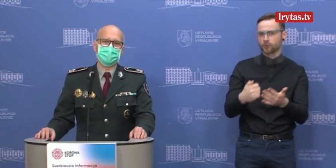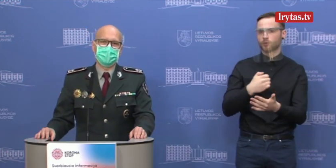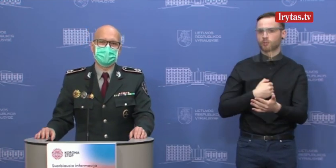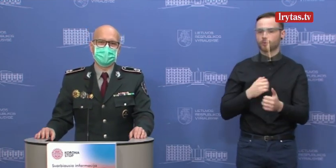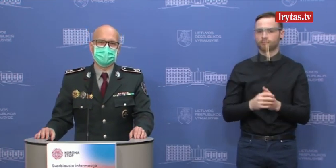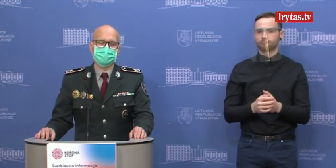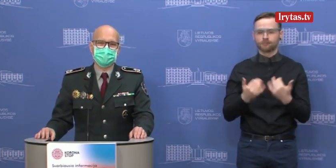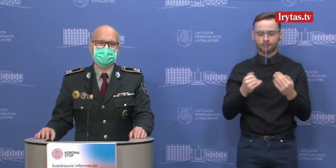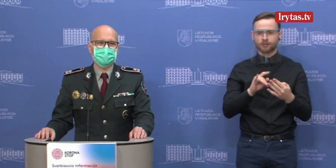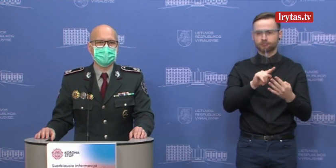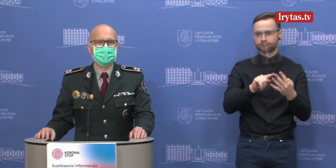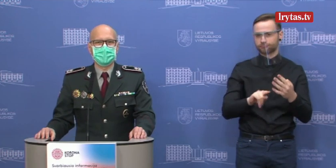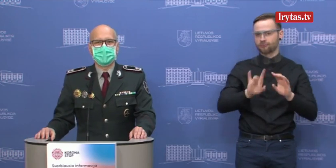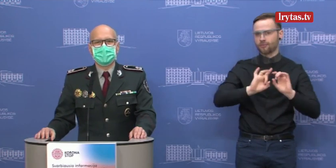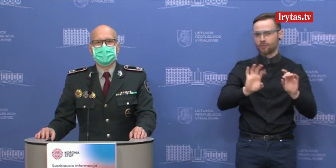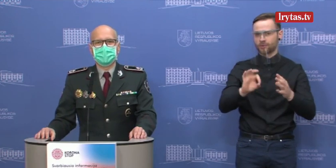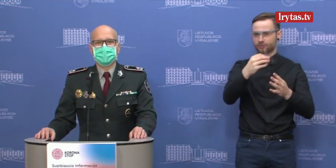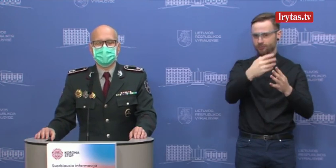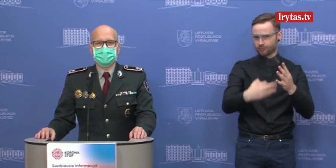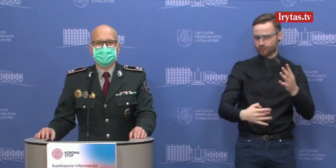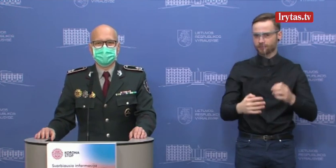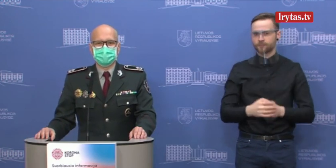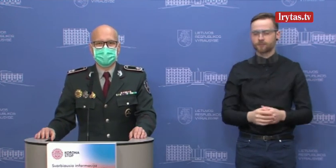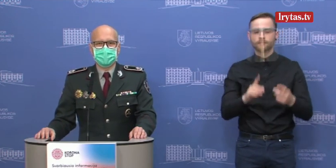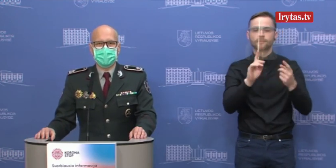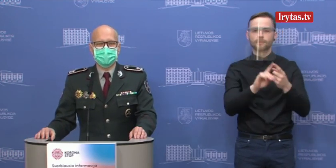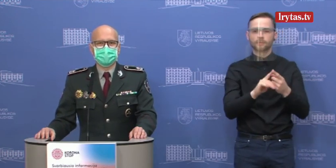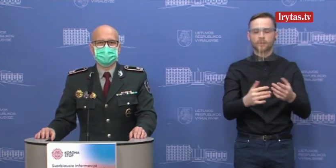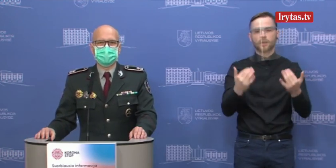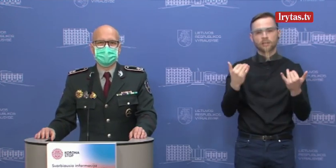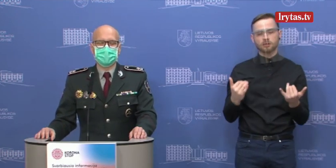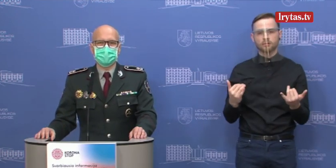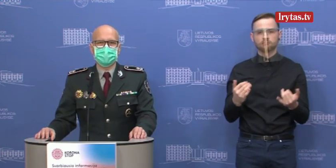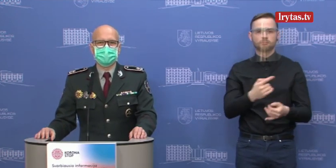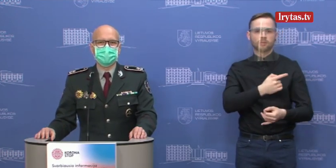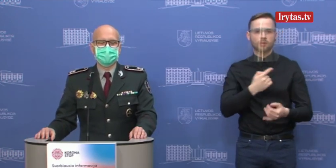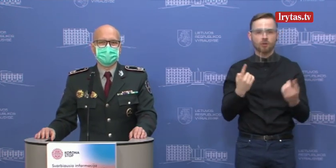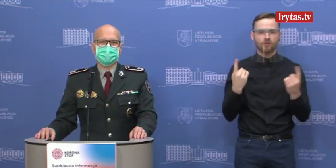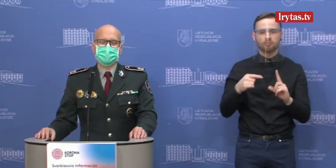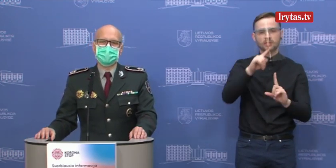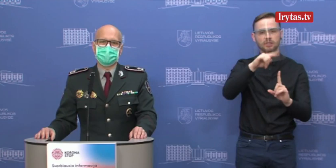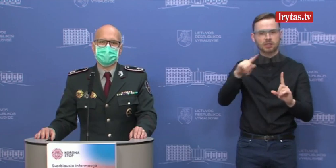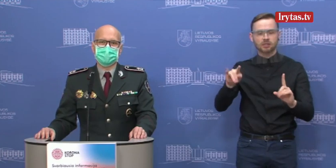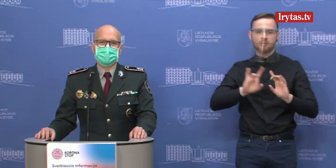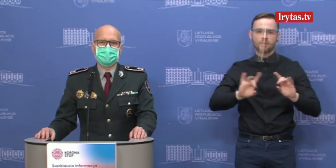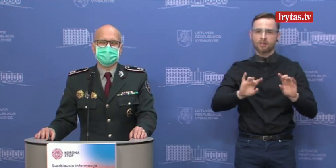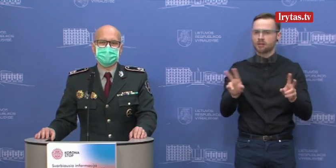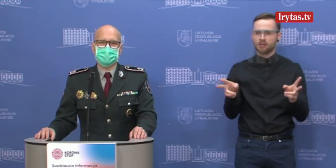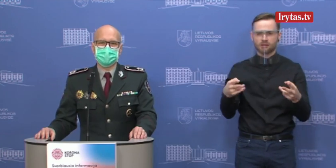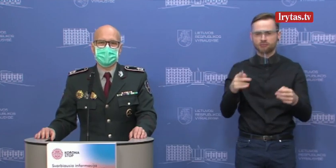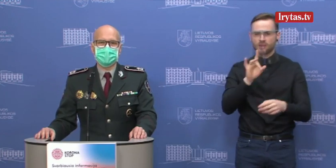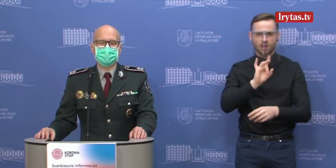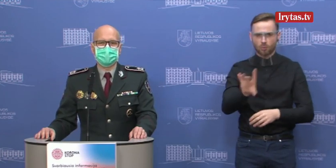norėčiau pasidalinti su jumis. Šiandien galbūt neteiksiu labai daug statistinių duomenų ir statistikos,